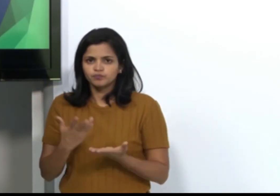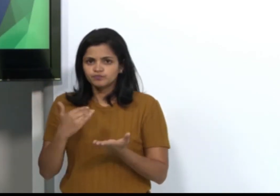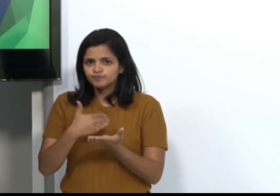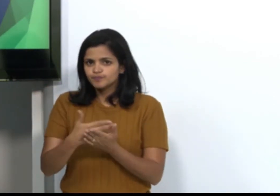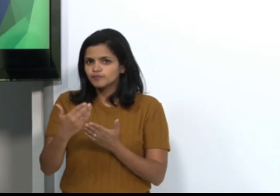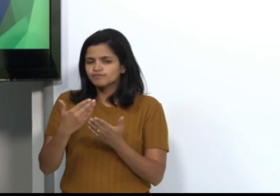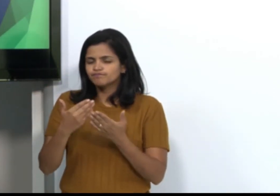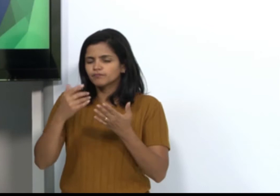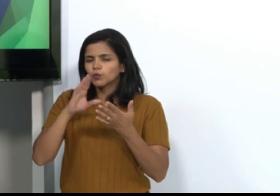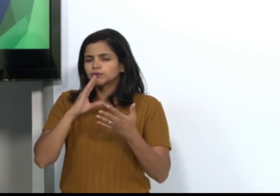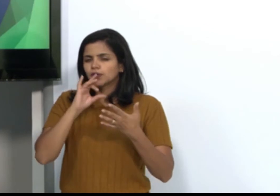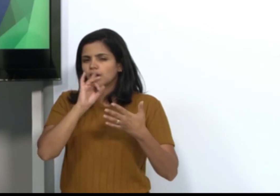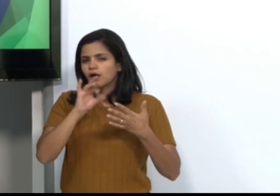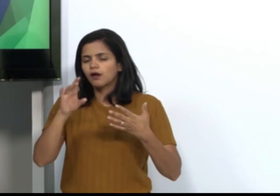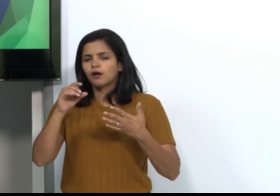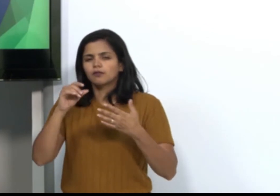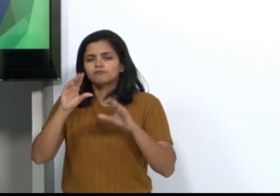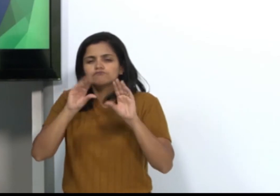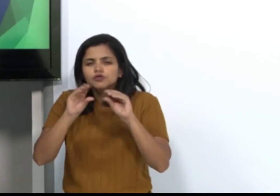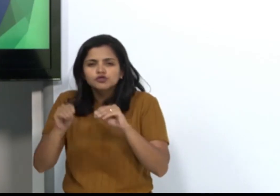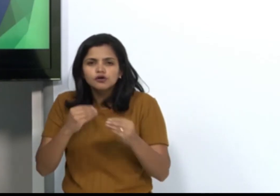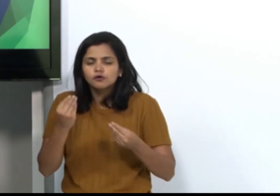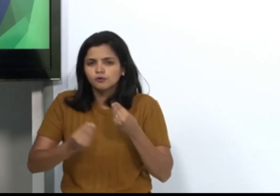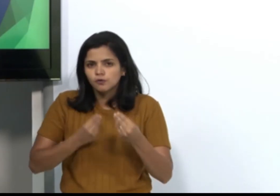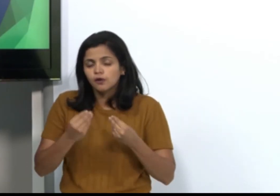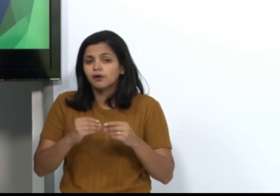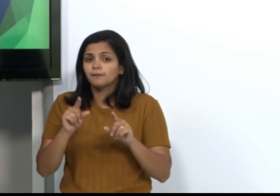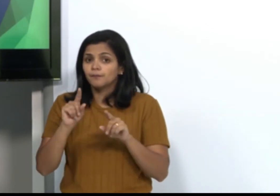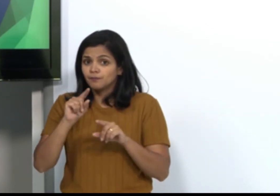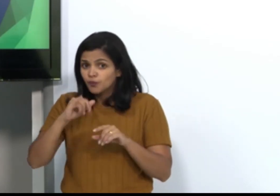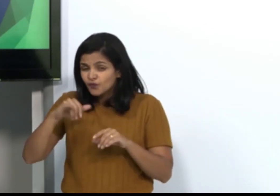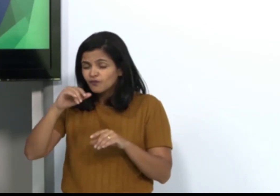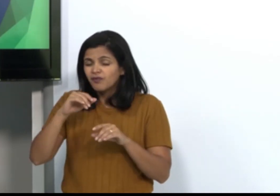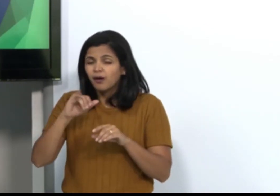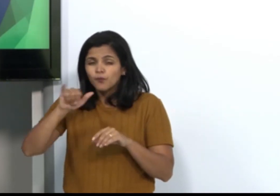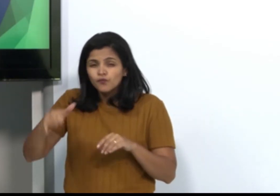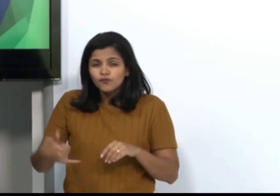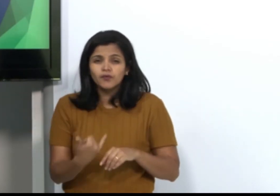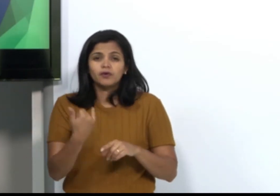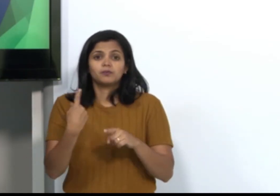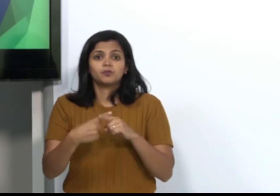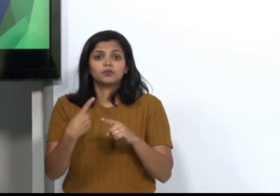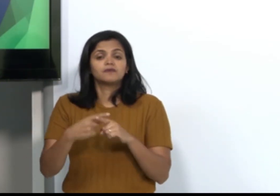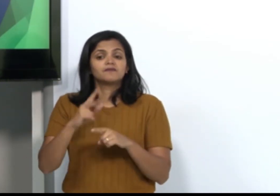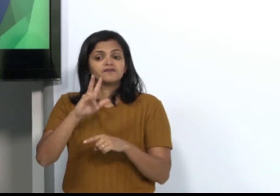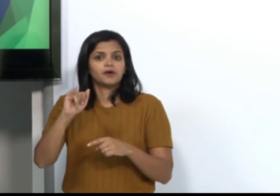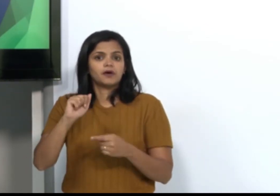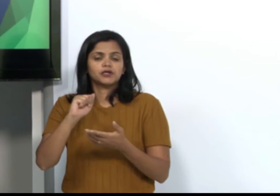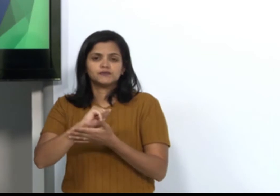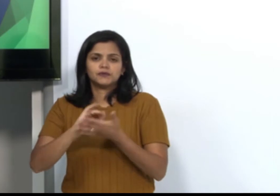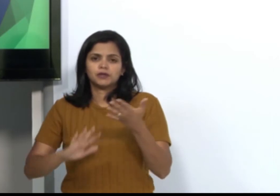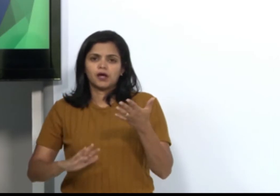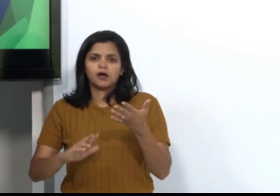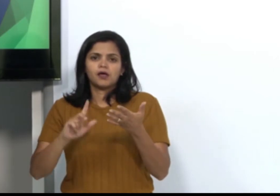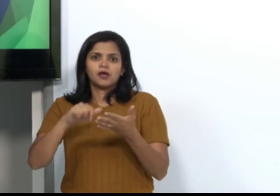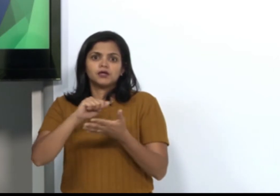porque futuramente iremos aprofundar. Agora vamos falar sobre transcrição, ELAN.